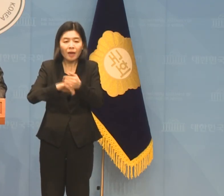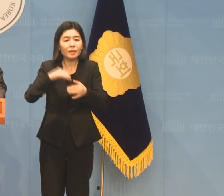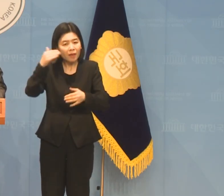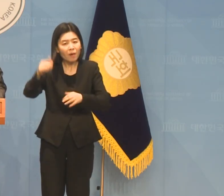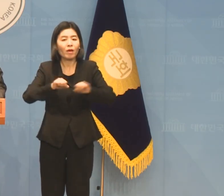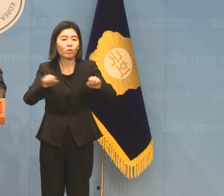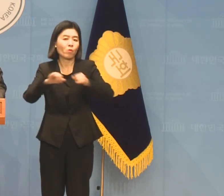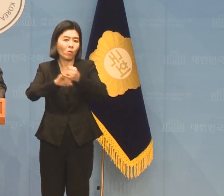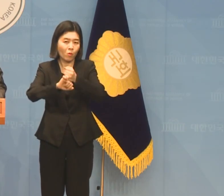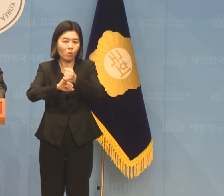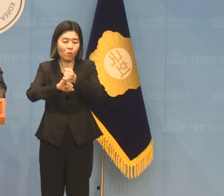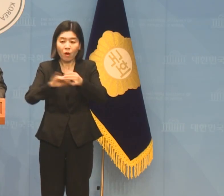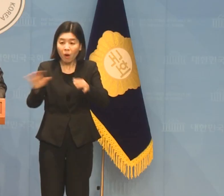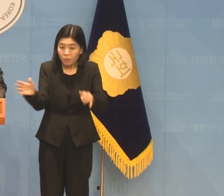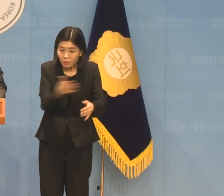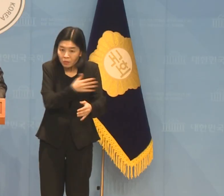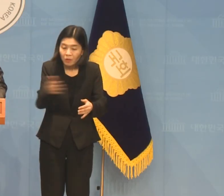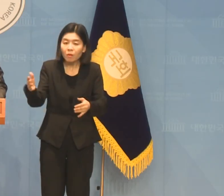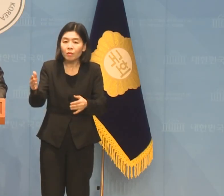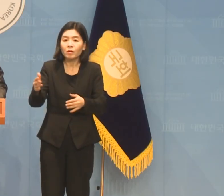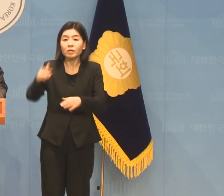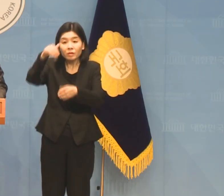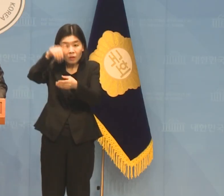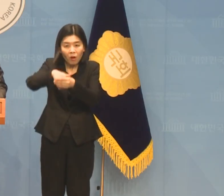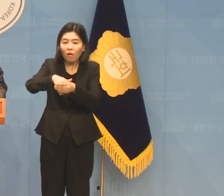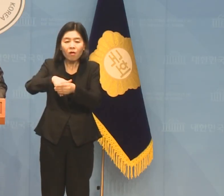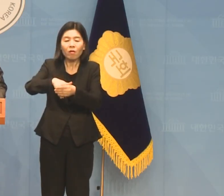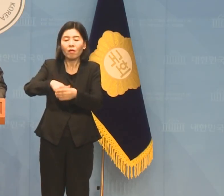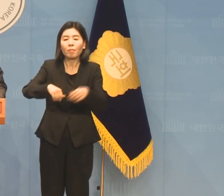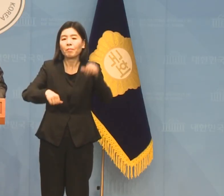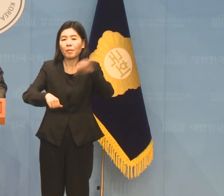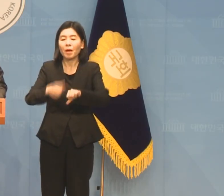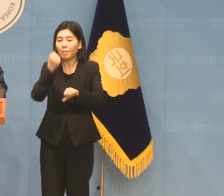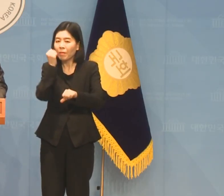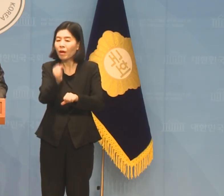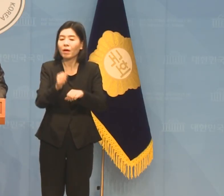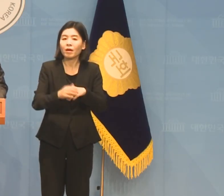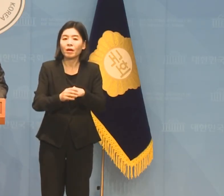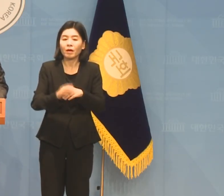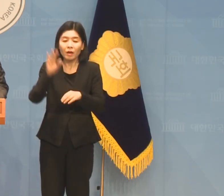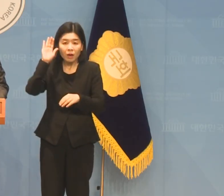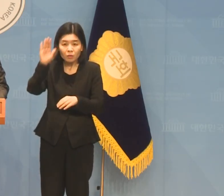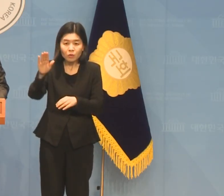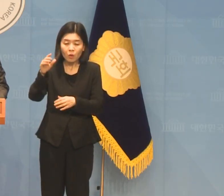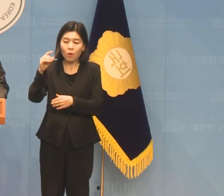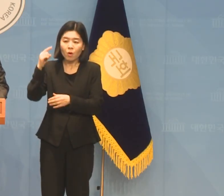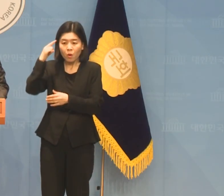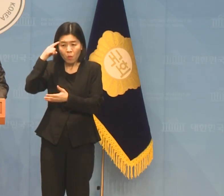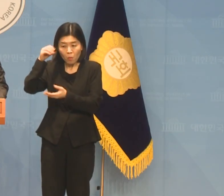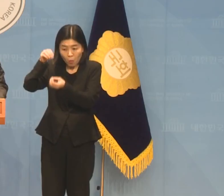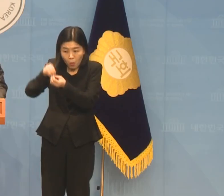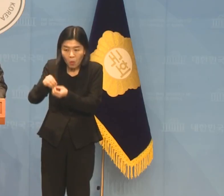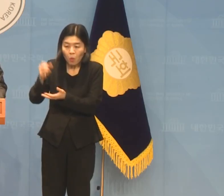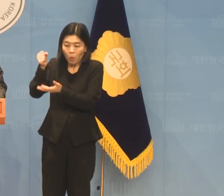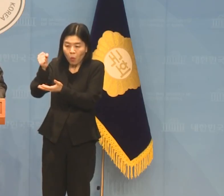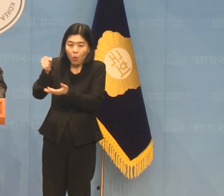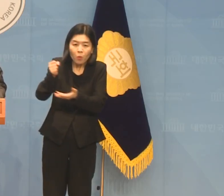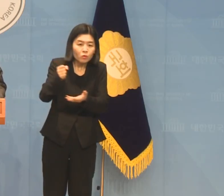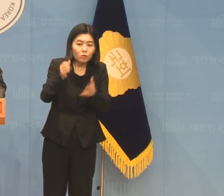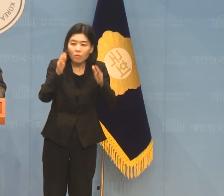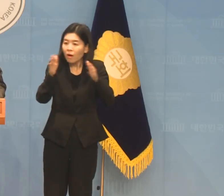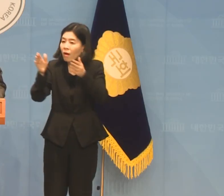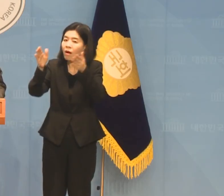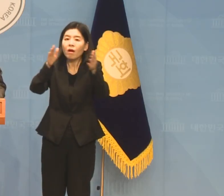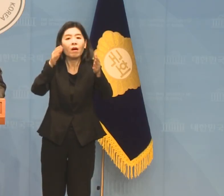대선에서 어떠한 성과도 거둘 수 없습니다. 나아가 향후 당이 보수의 방향성을 지켜가기도 힘들 것입니다.